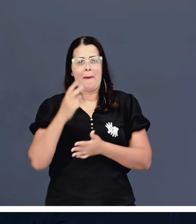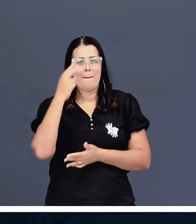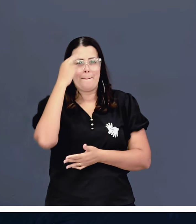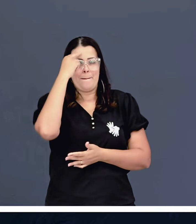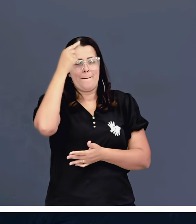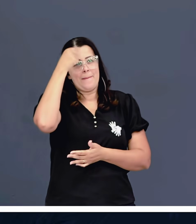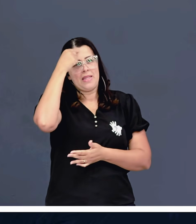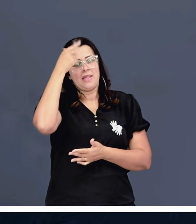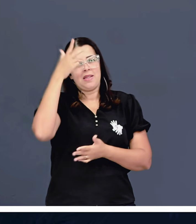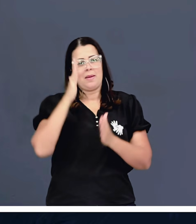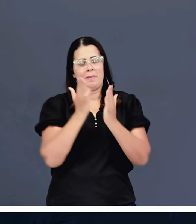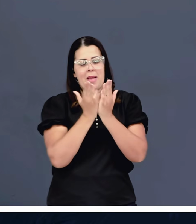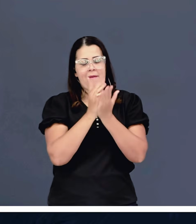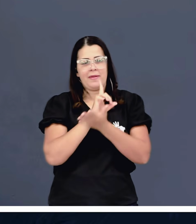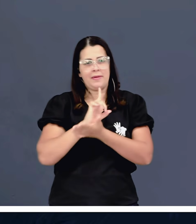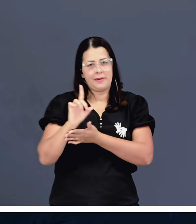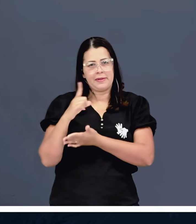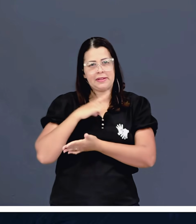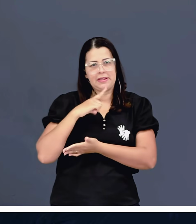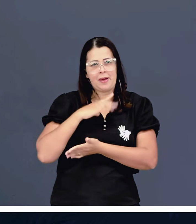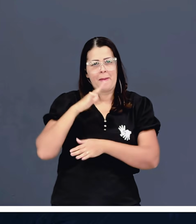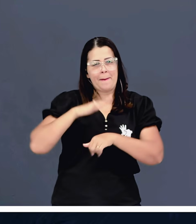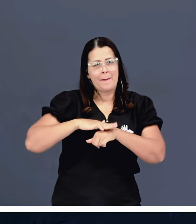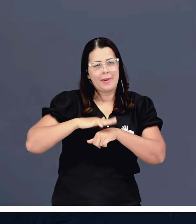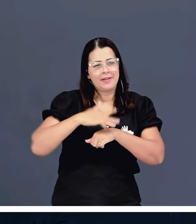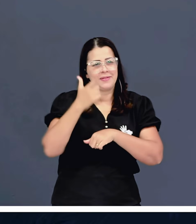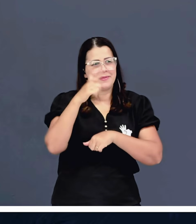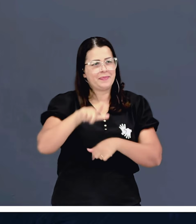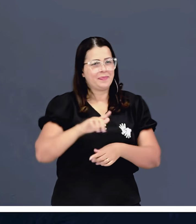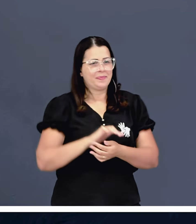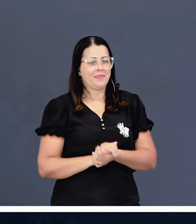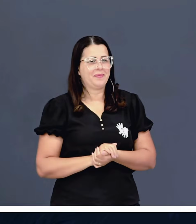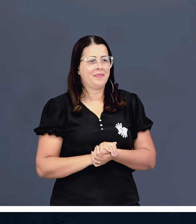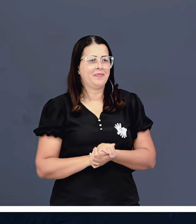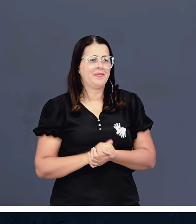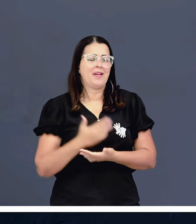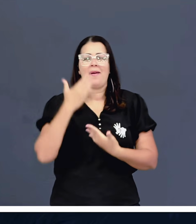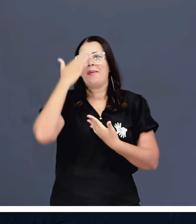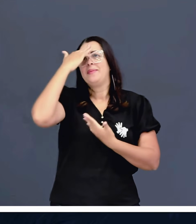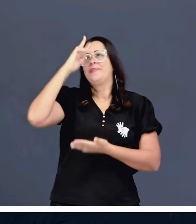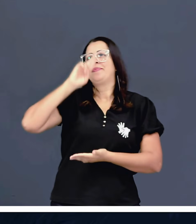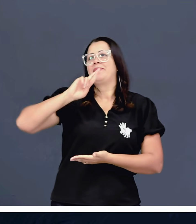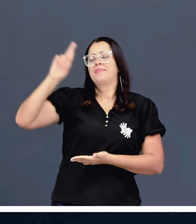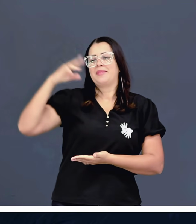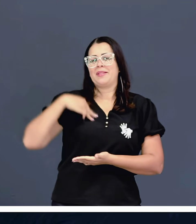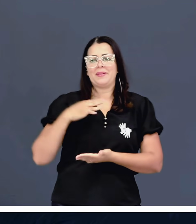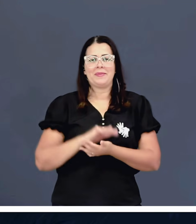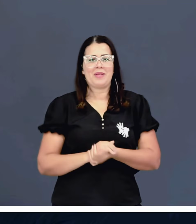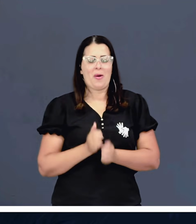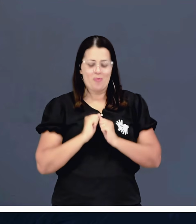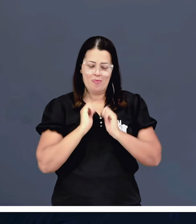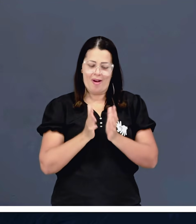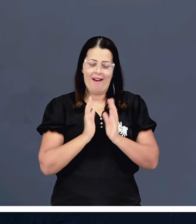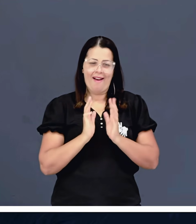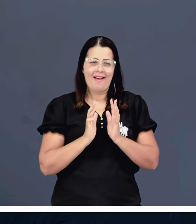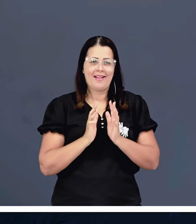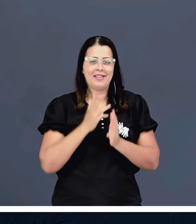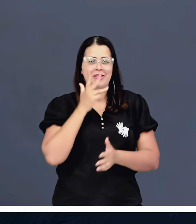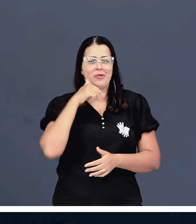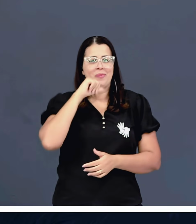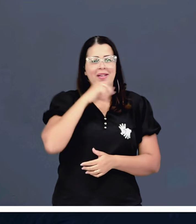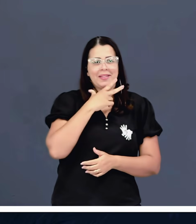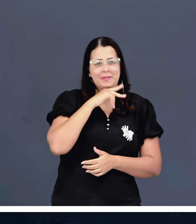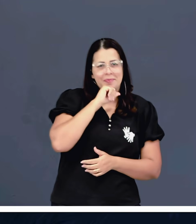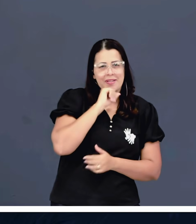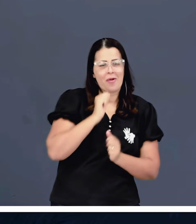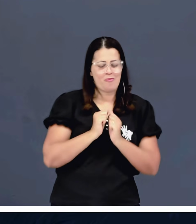meditar na palavra, nós teremos mais uma vez, com muita gratidão ao Senhor pela atitude dos pais, porque